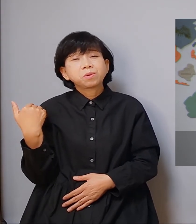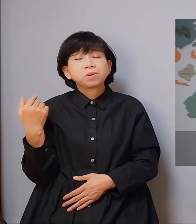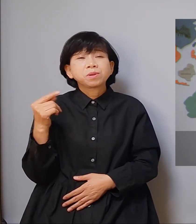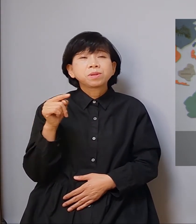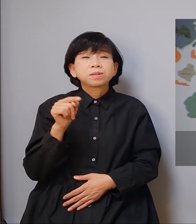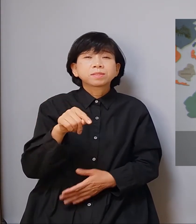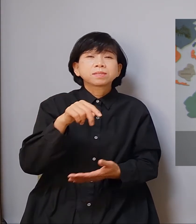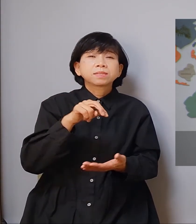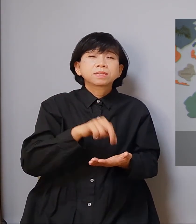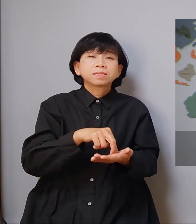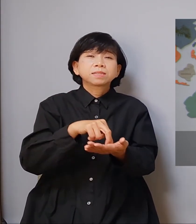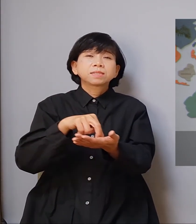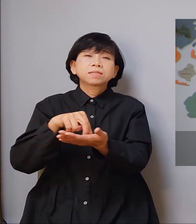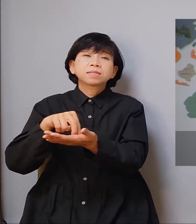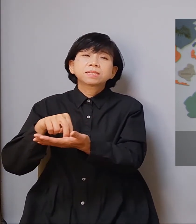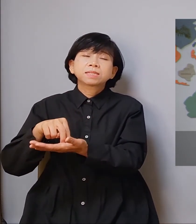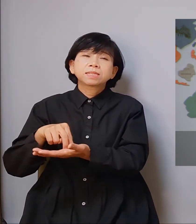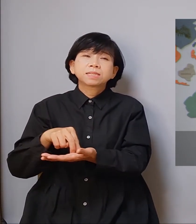그